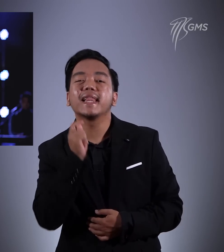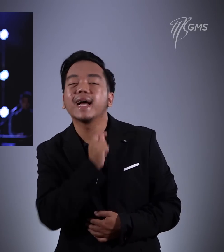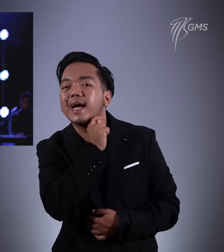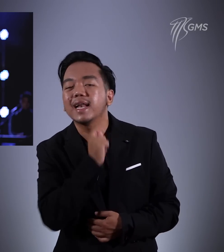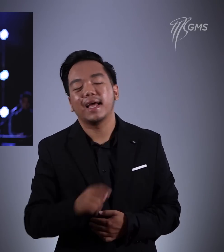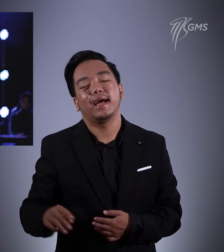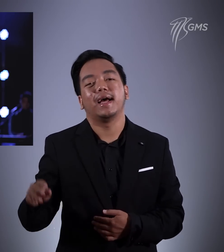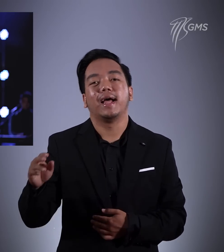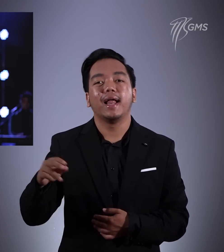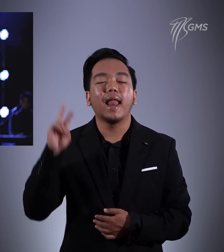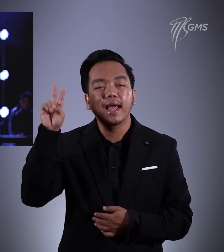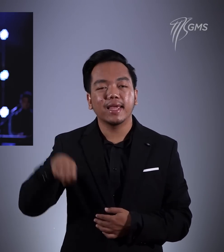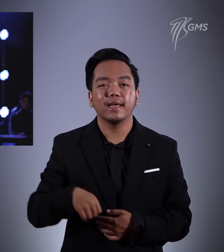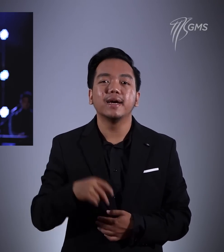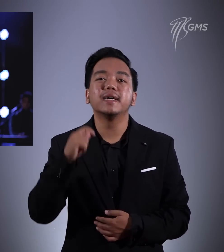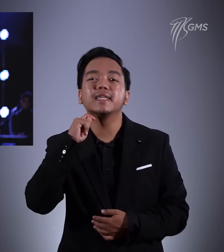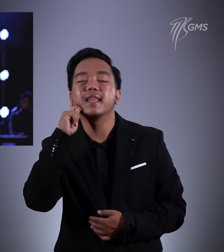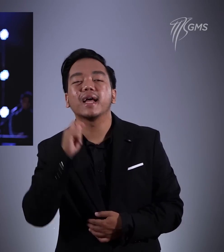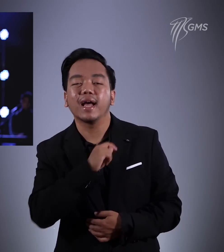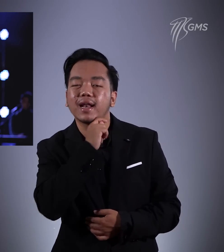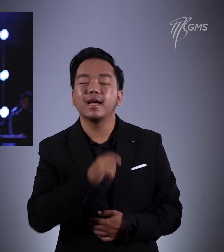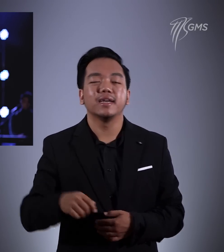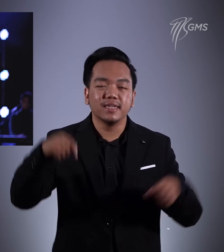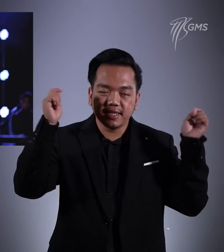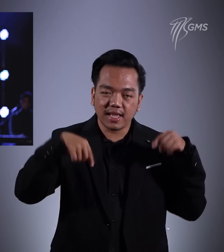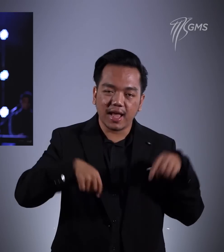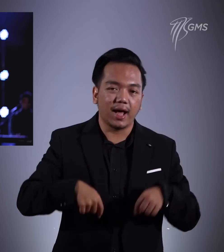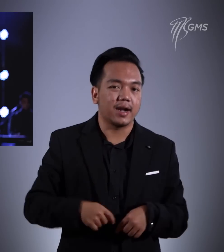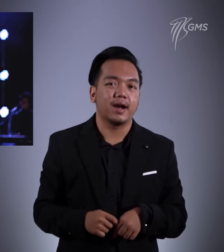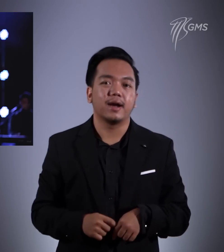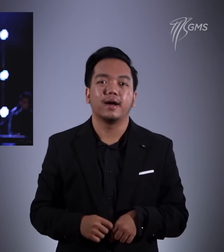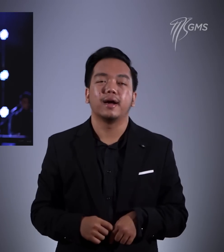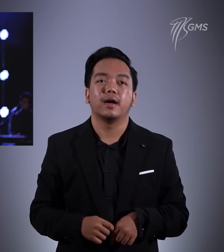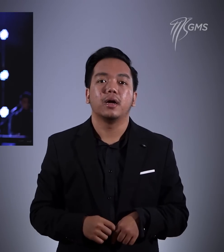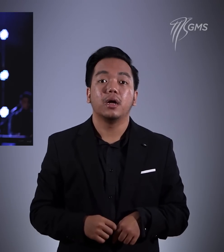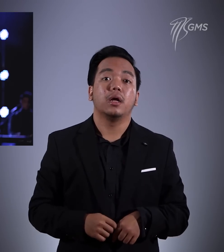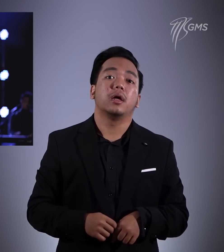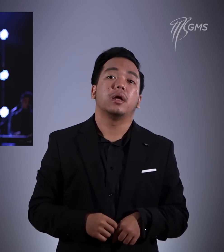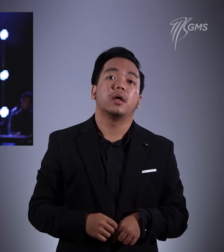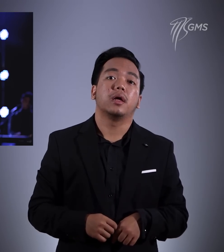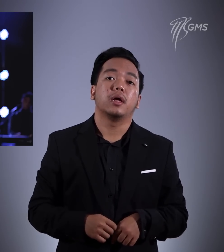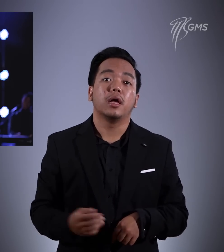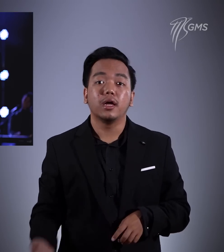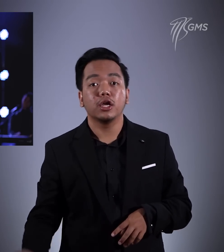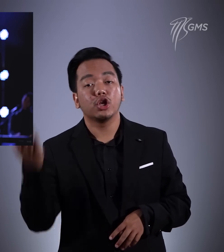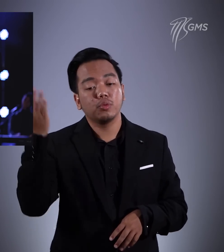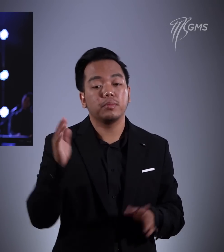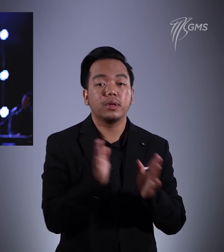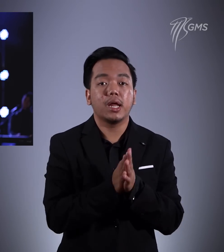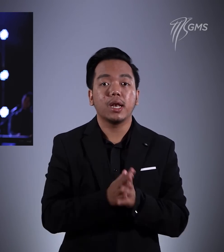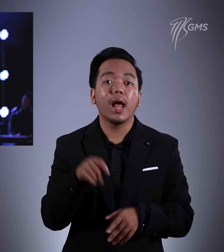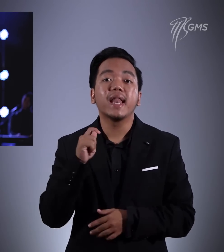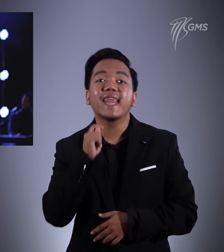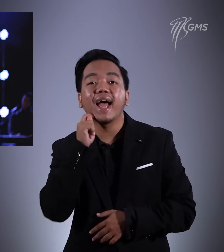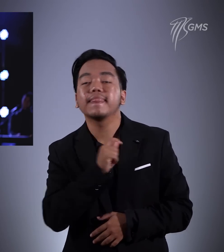kami. Ini doaku, nyatakanlah sekarang. Hidupkanlah dan nyatakanlah, apa bedanya? Hidupkanlah pekerjaanmu dalam lintasan